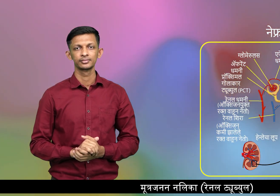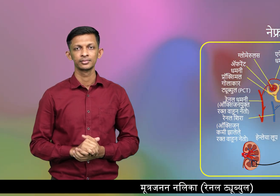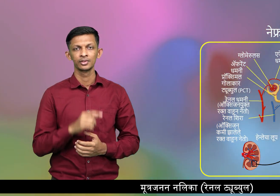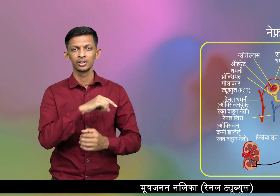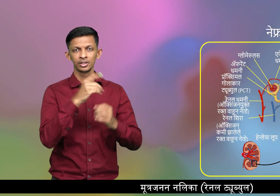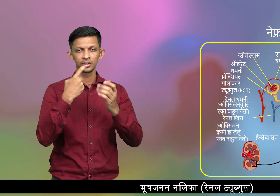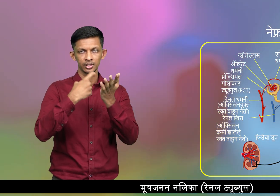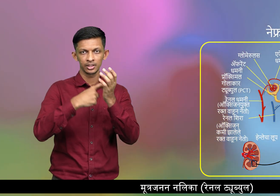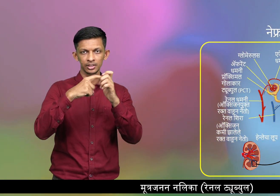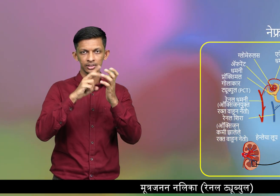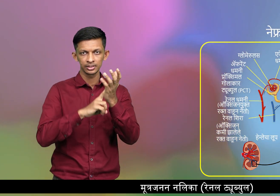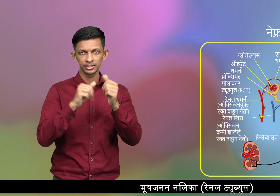मूत्रजनन नलिका रेनल ट्यूबल.